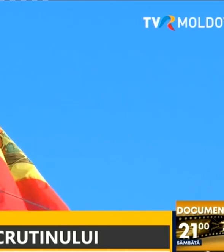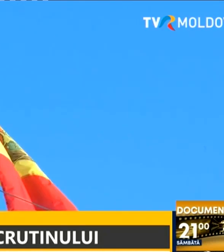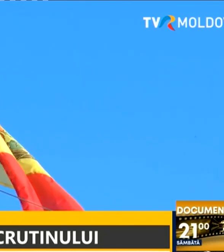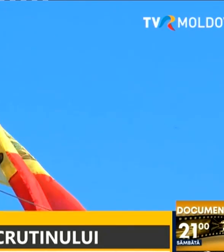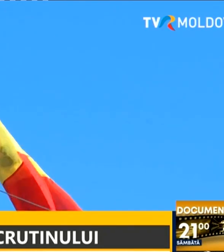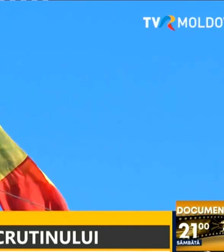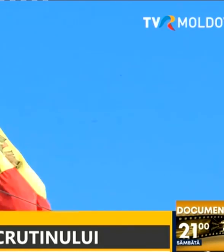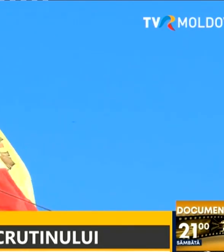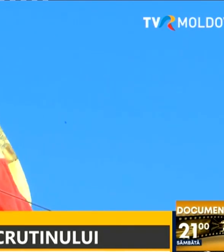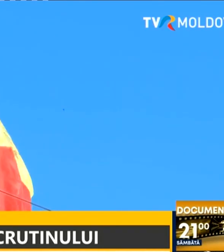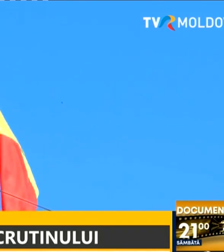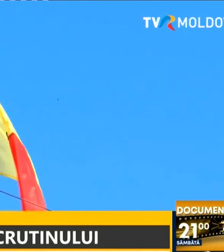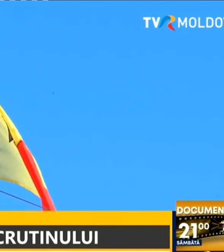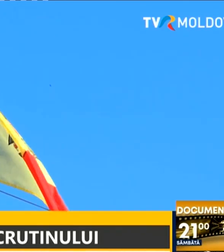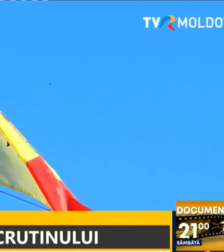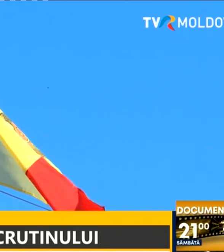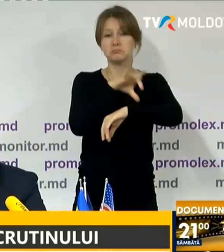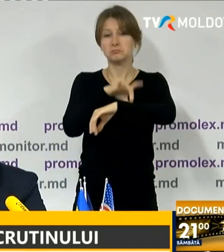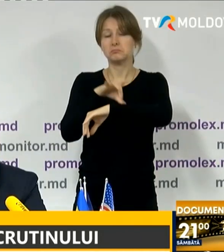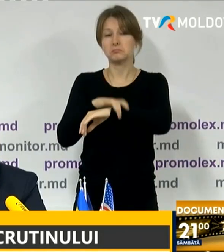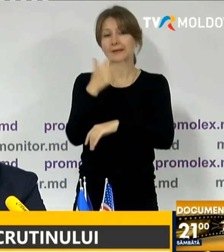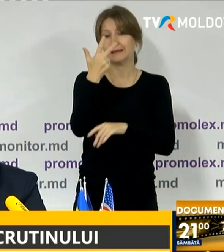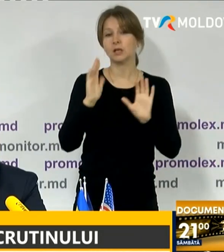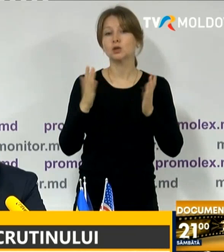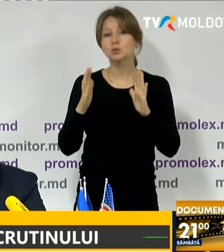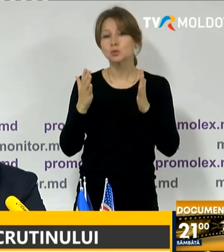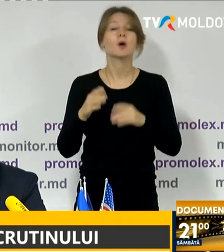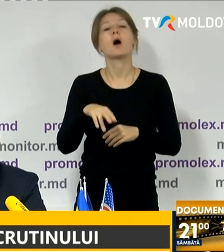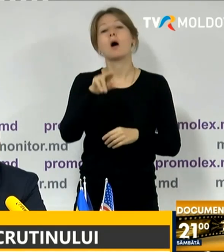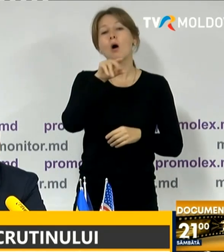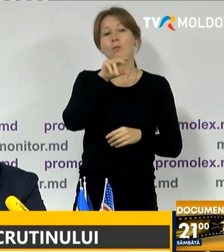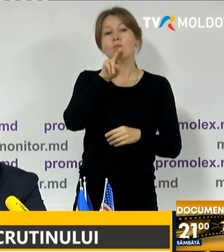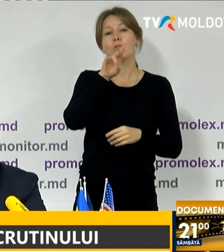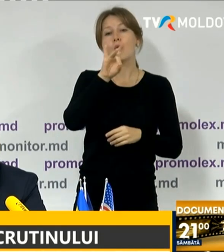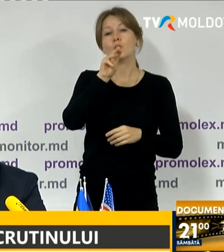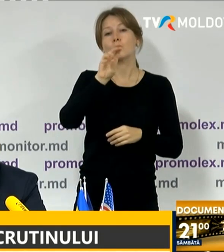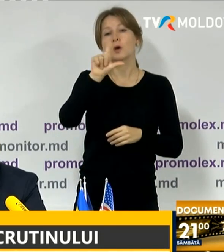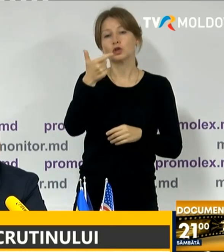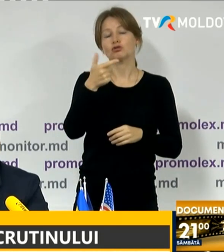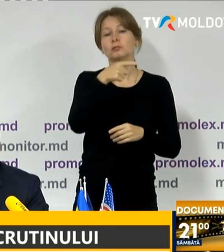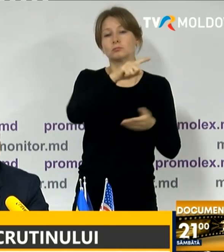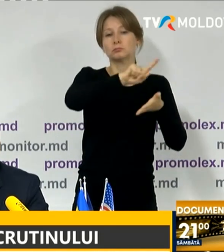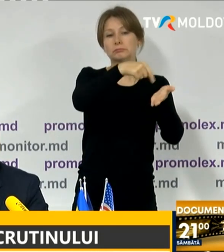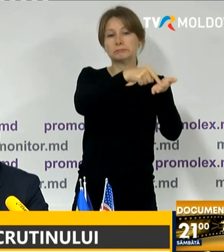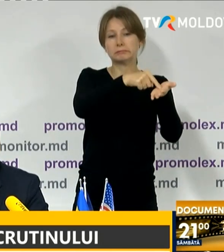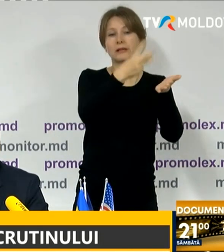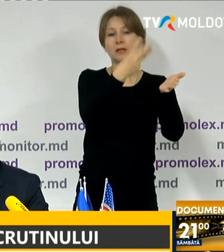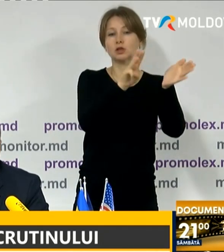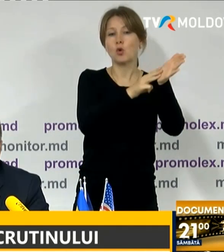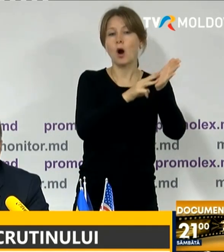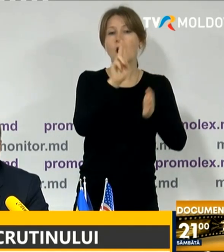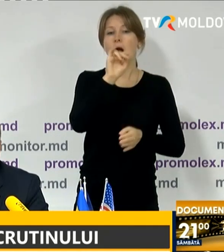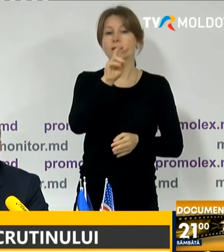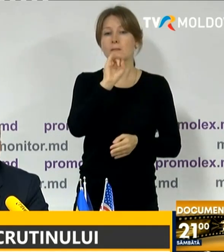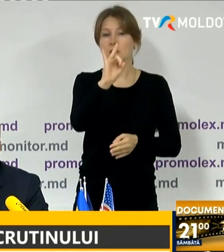am constatat 3 cazuri de acest gen. Porumbești, secția 38, raion Cantemir,